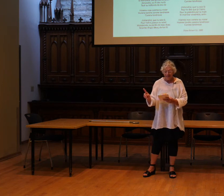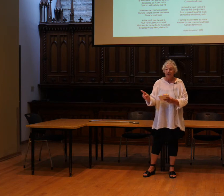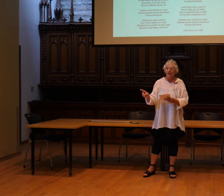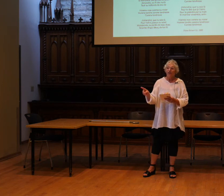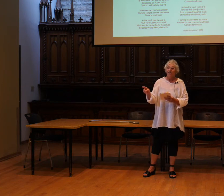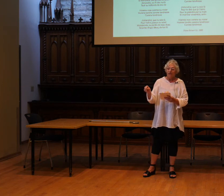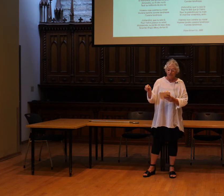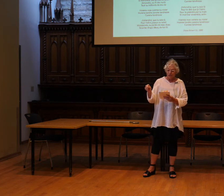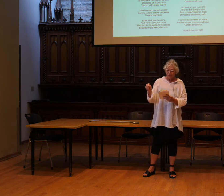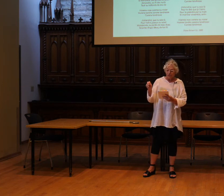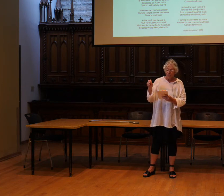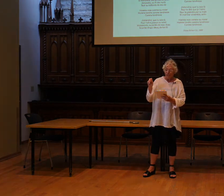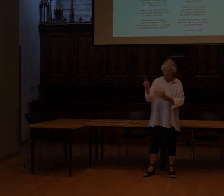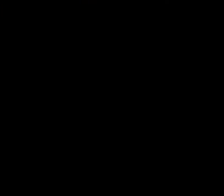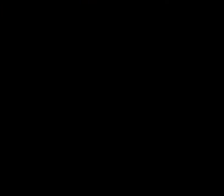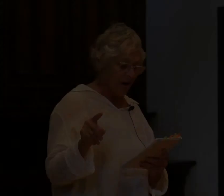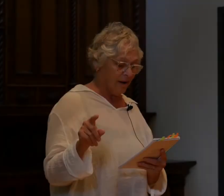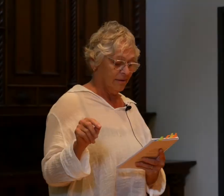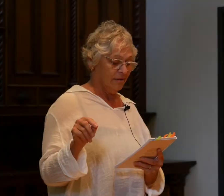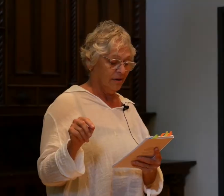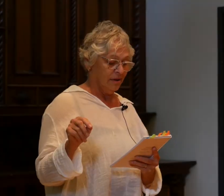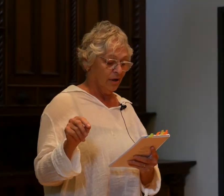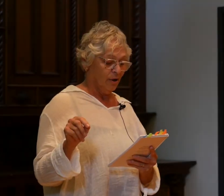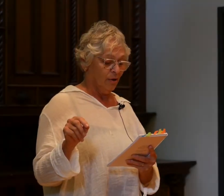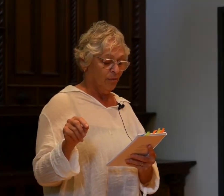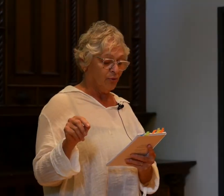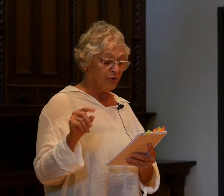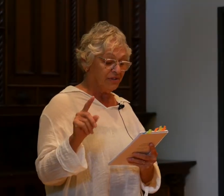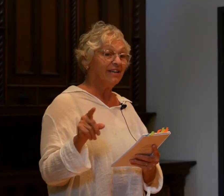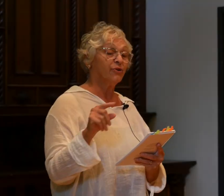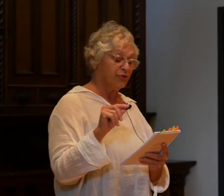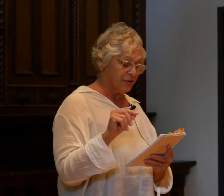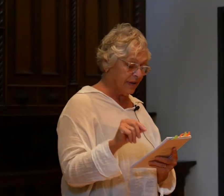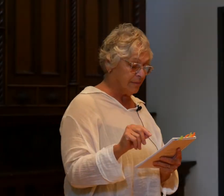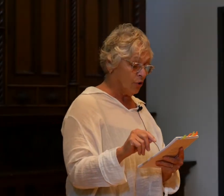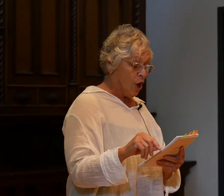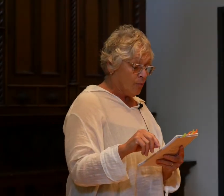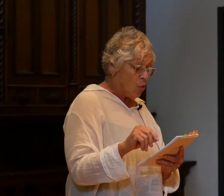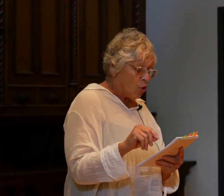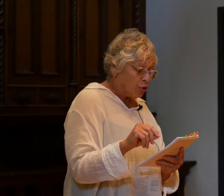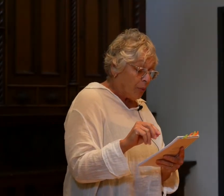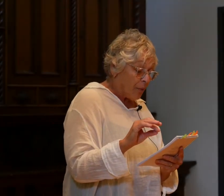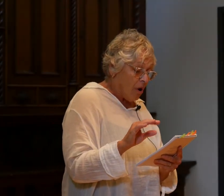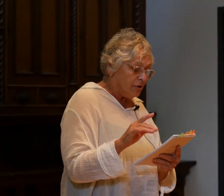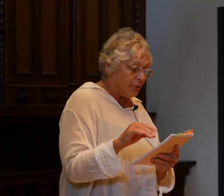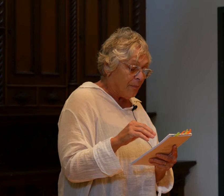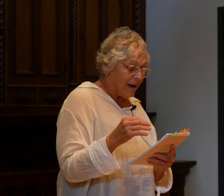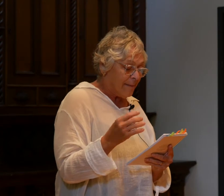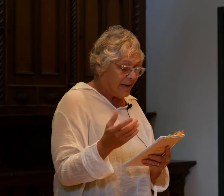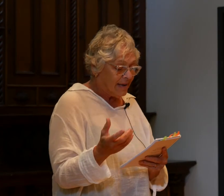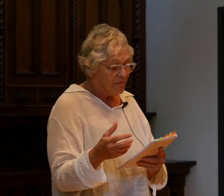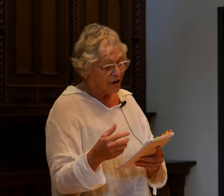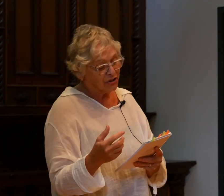J'attendrai que tu sois là, pour te dire que je t'aime, pour te prendre